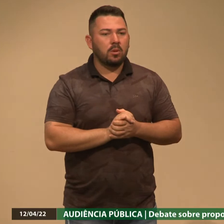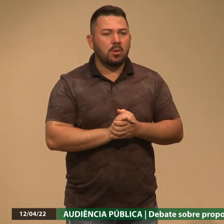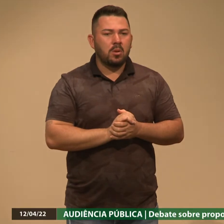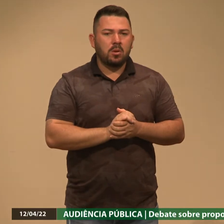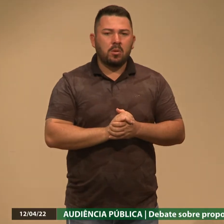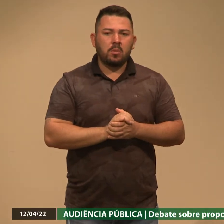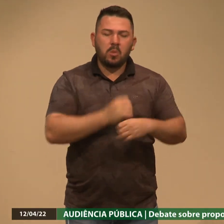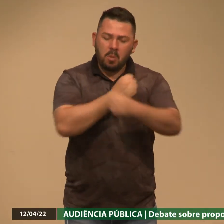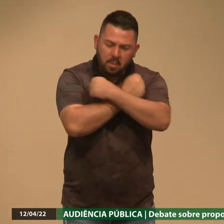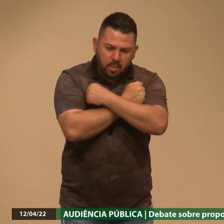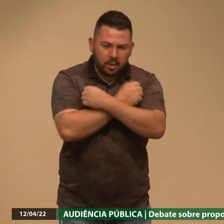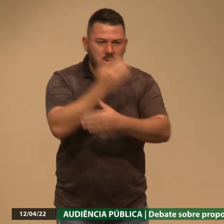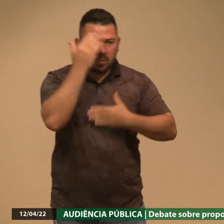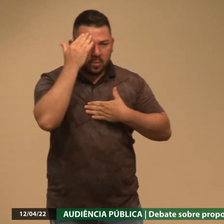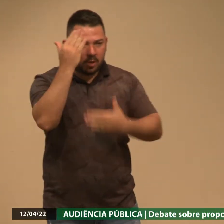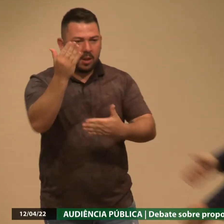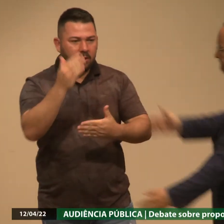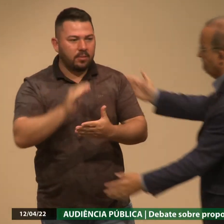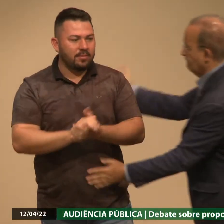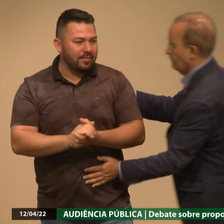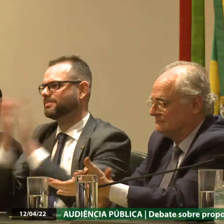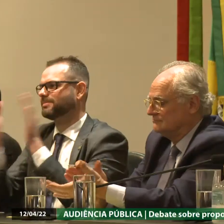forte abraço obrigado